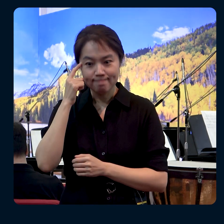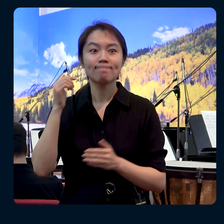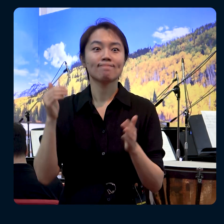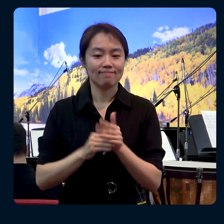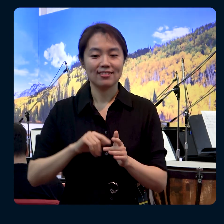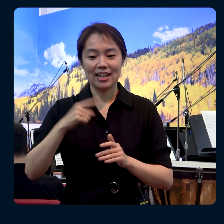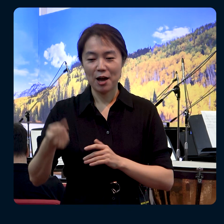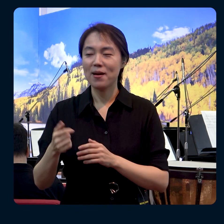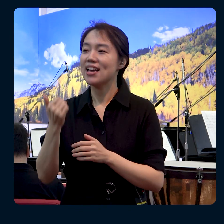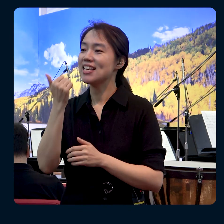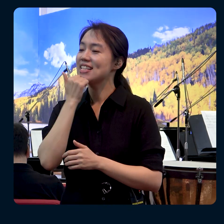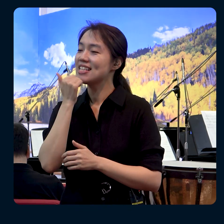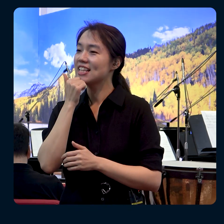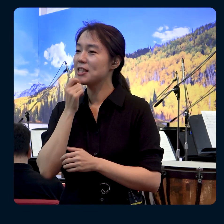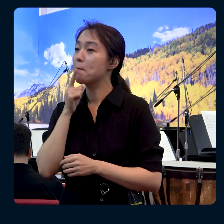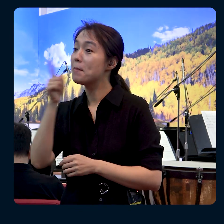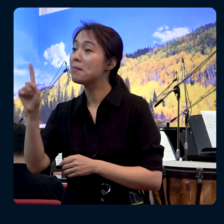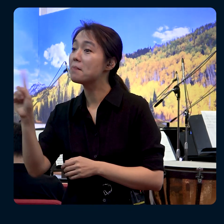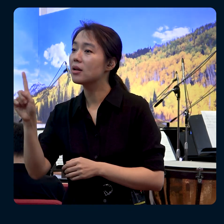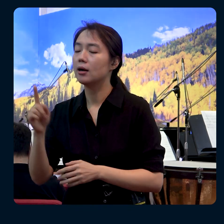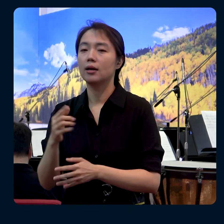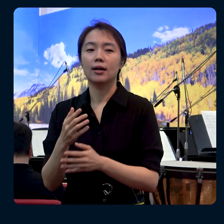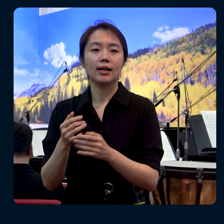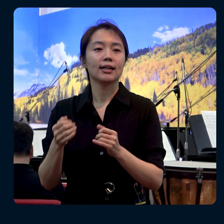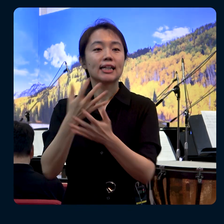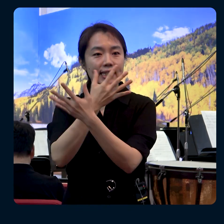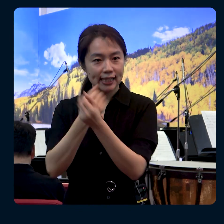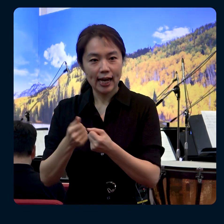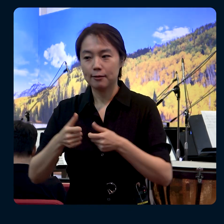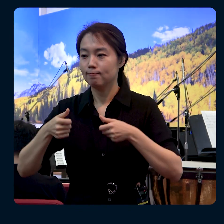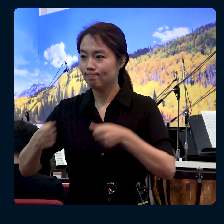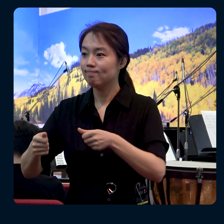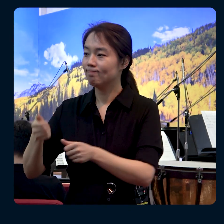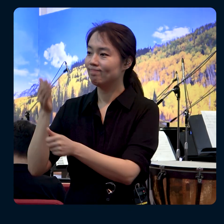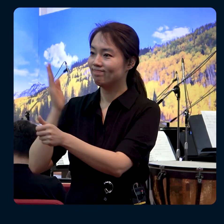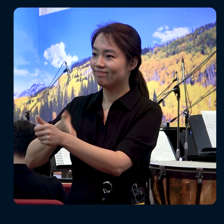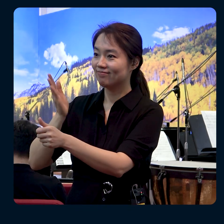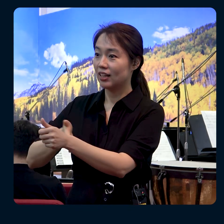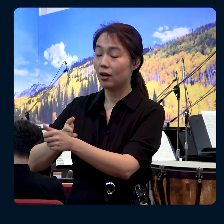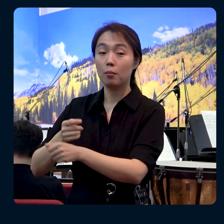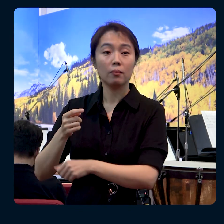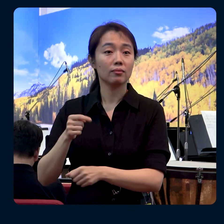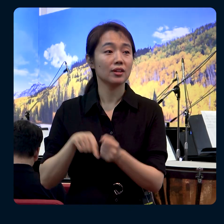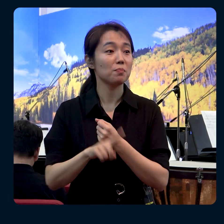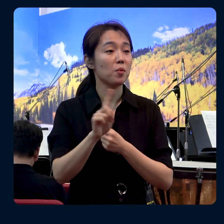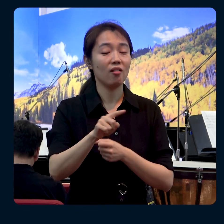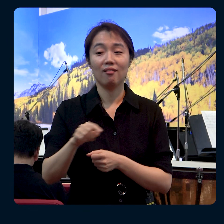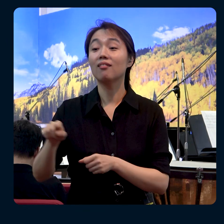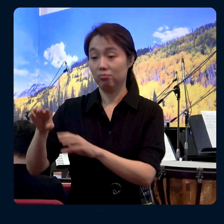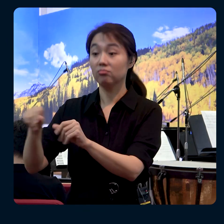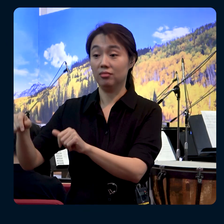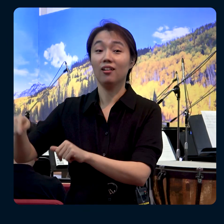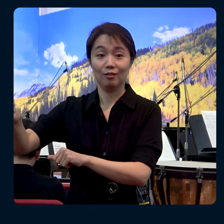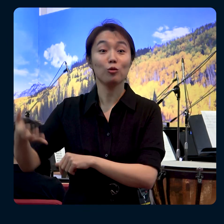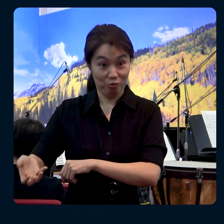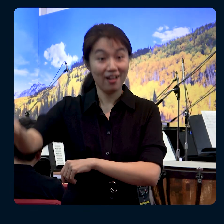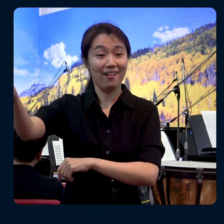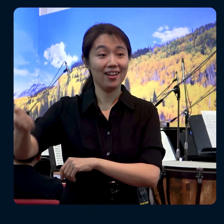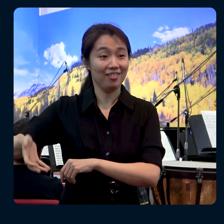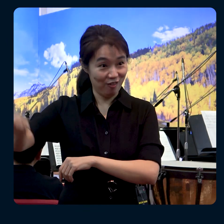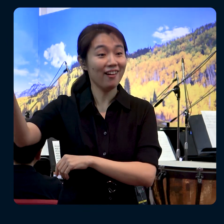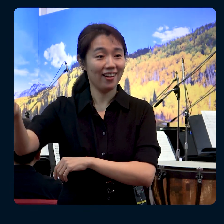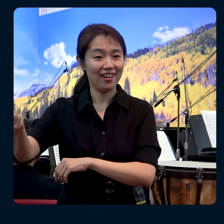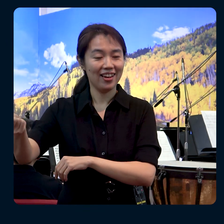이삭한테 뭐라고 말하느냐? 계약을 맺자. 무슨 이야기냐? 이 땅은 네가 가져. 대신